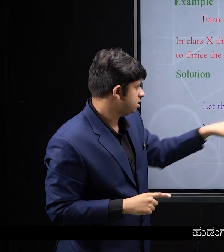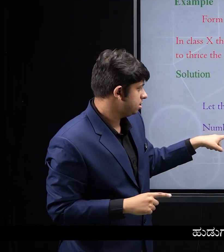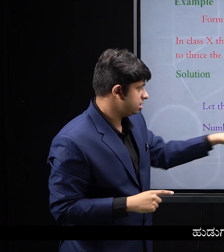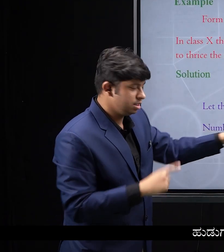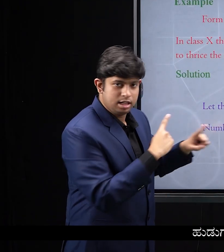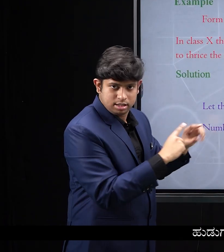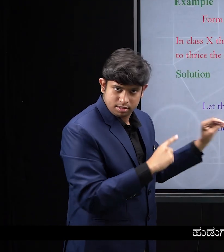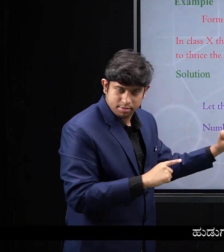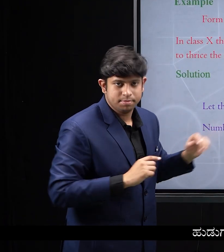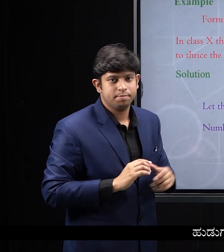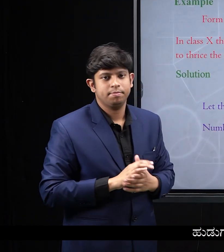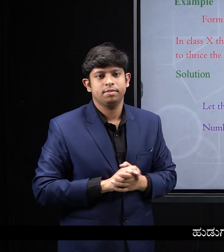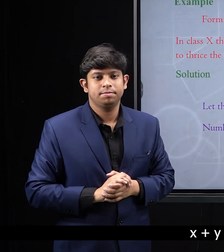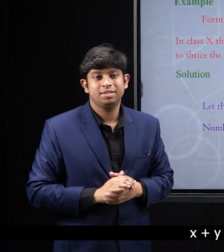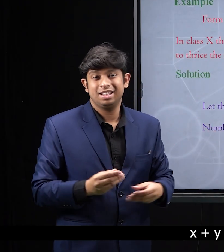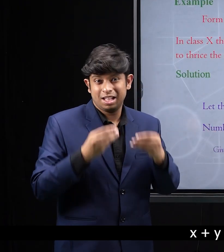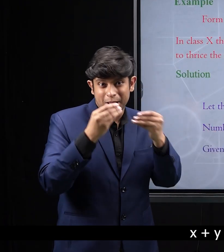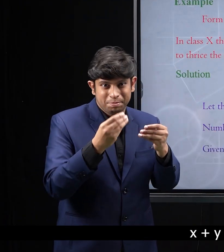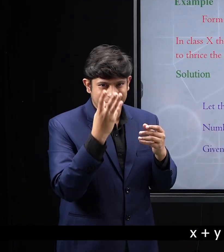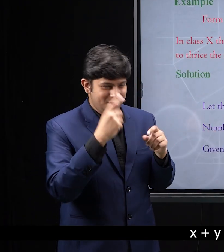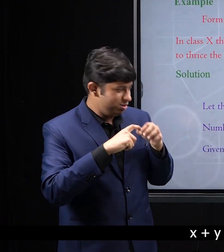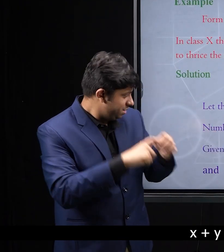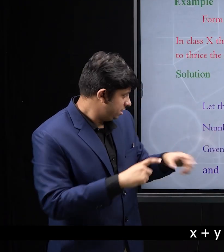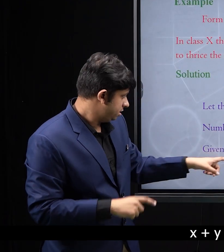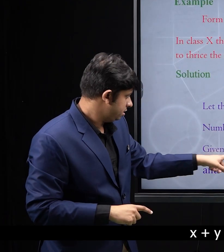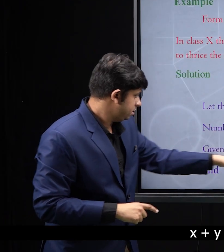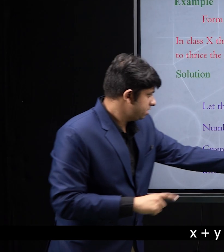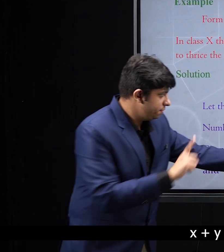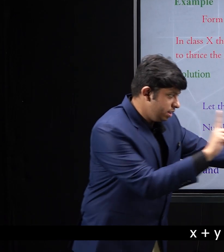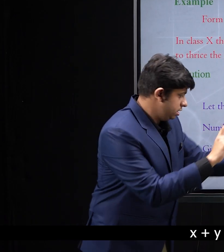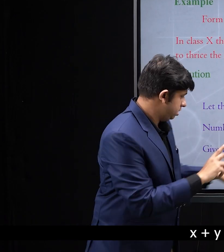ಆಗಿರುತ್ತದೆ. x + y = 6 ನೀಡಲಾಗಿದೆ